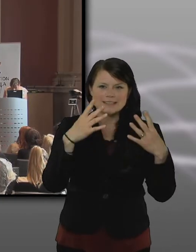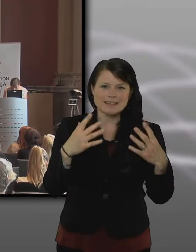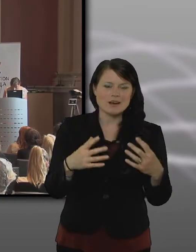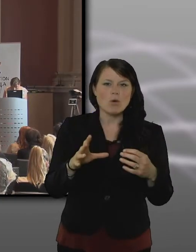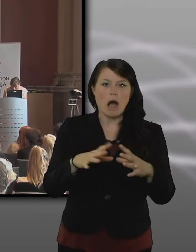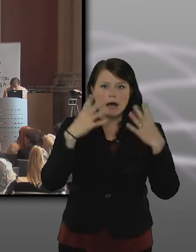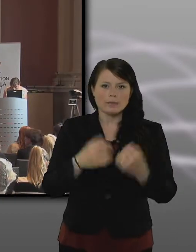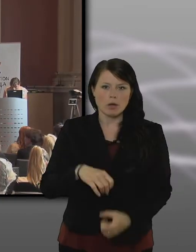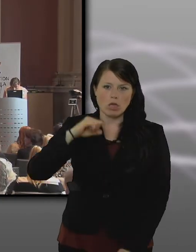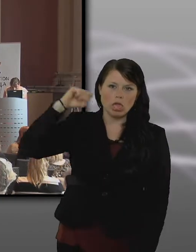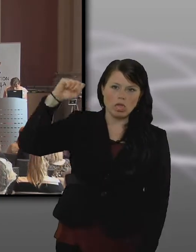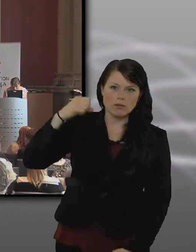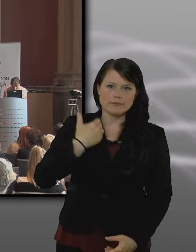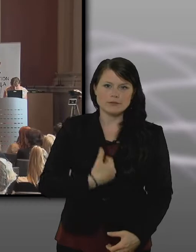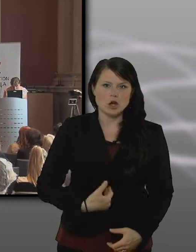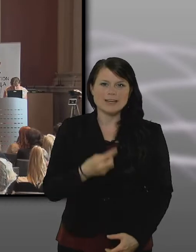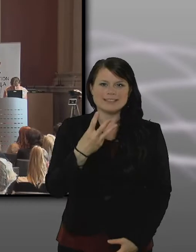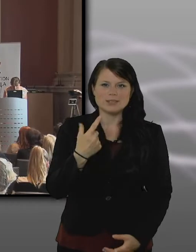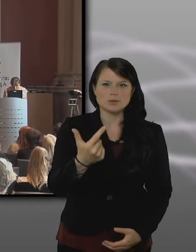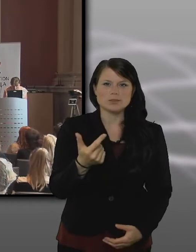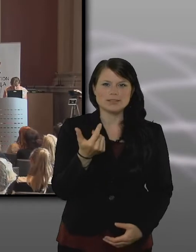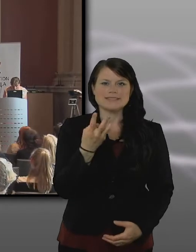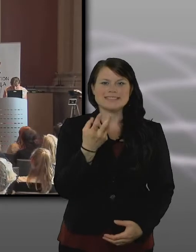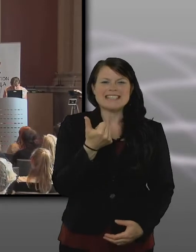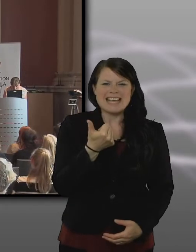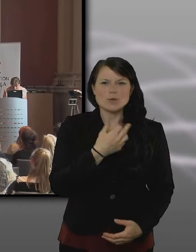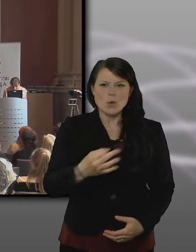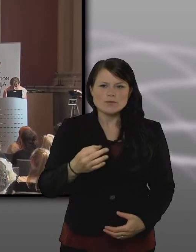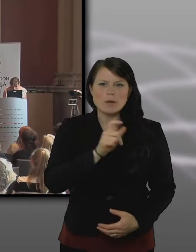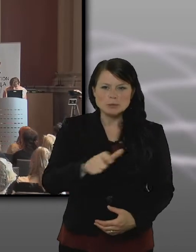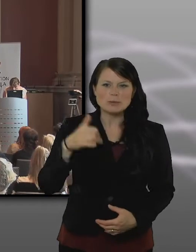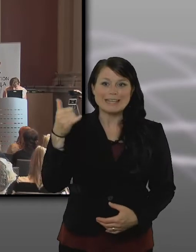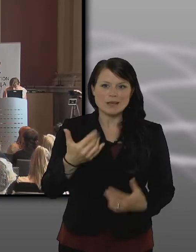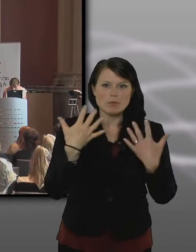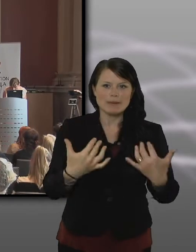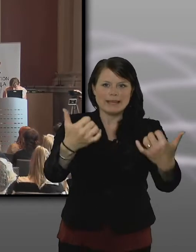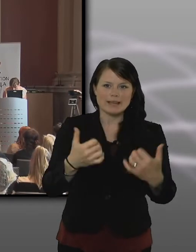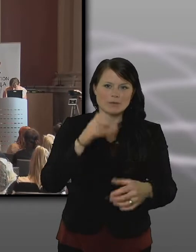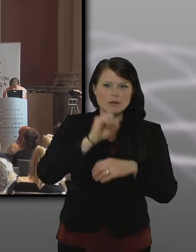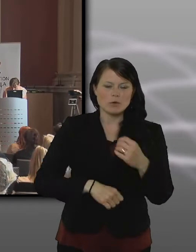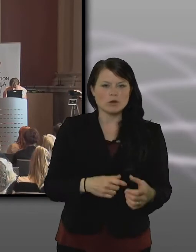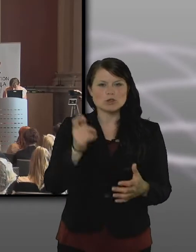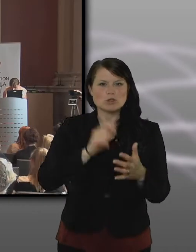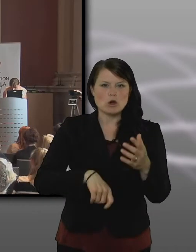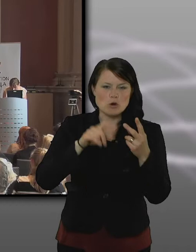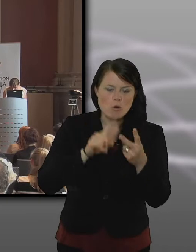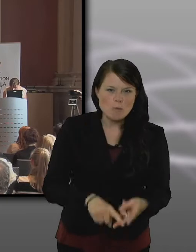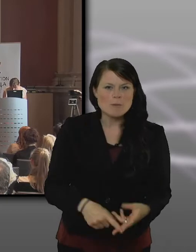hela maskinen och allting. 3600 människor i publiken. Så de fick starta om sin